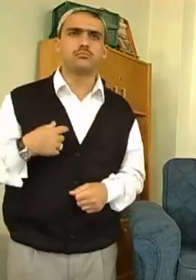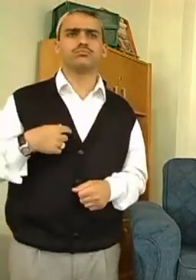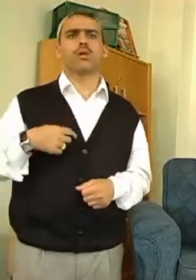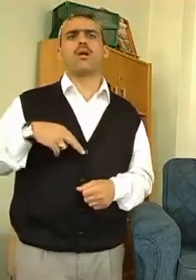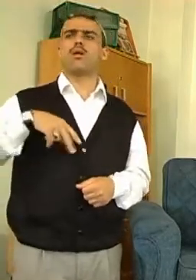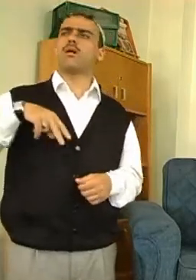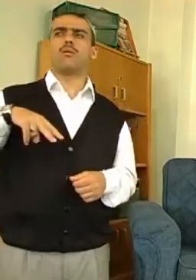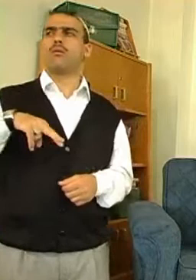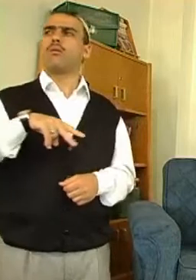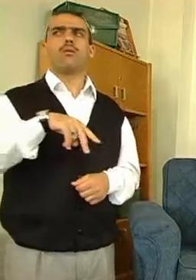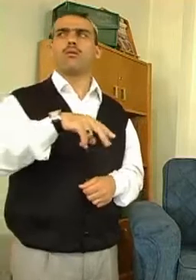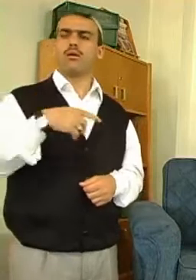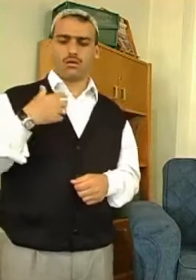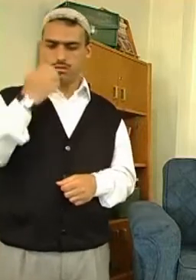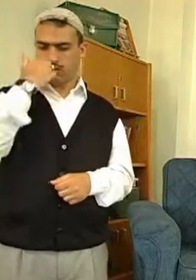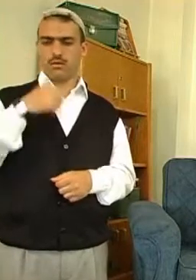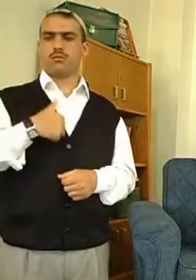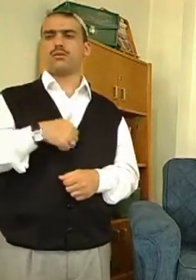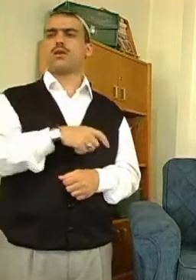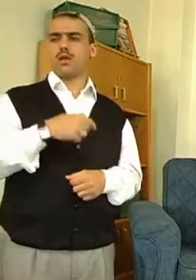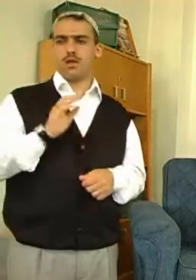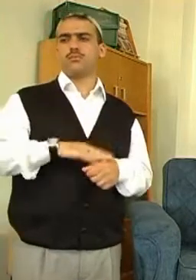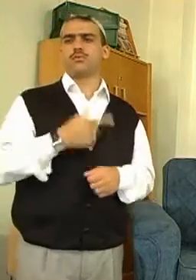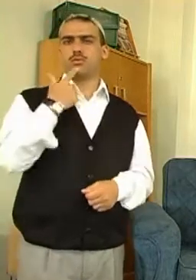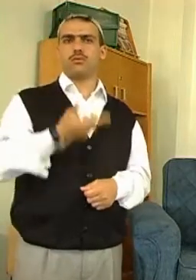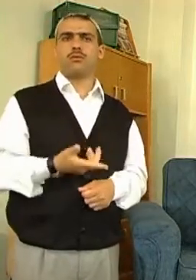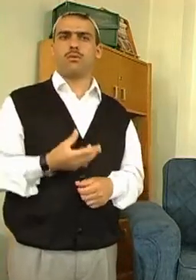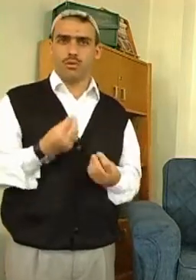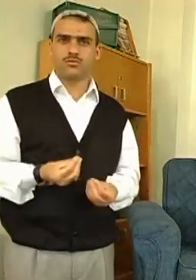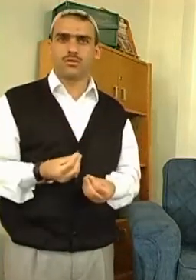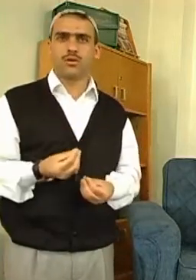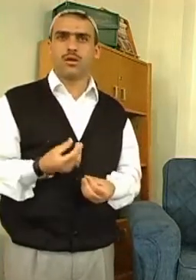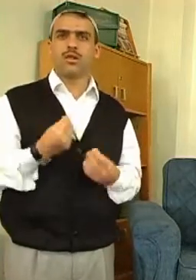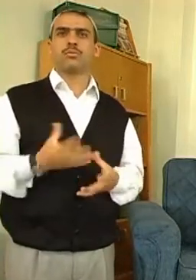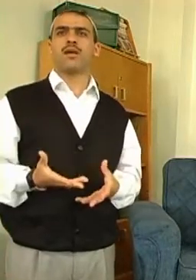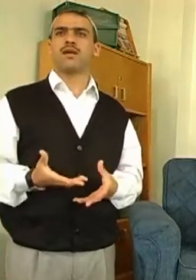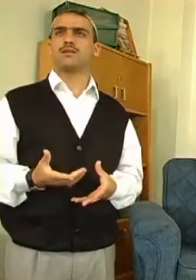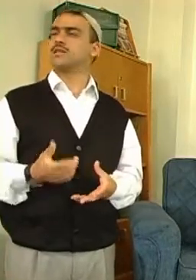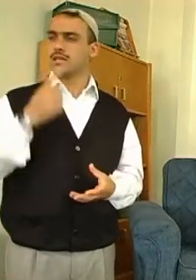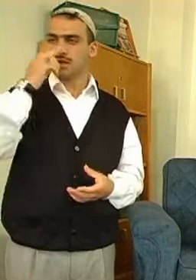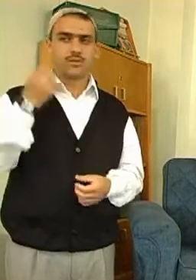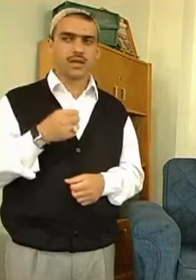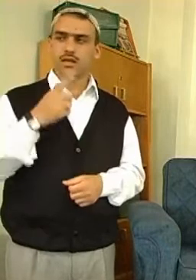İşte böyle oluyor işte. Süfre esbaba tabiata verilip ne sıkı dedi. Düşünmeden